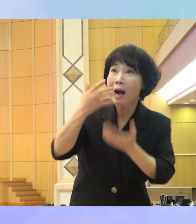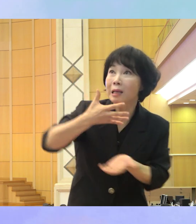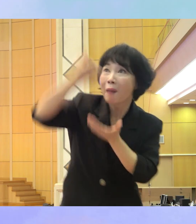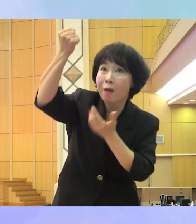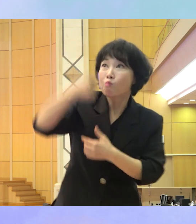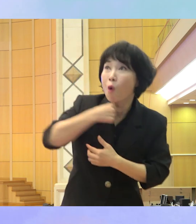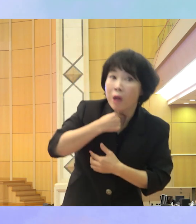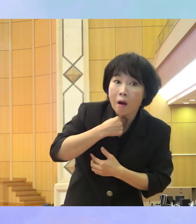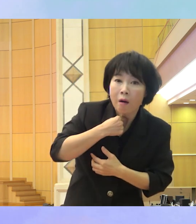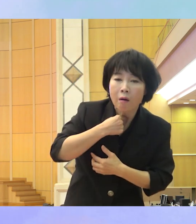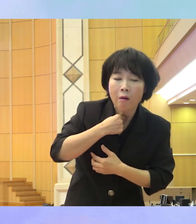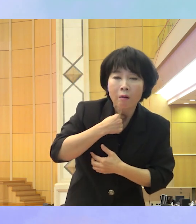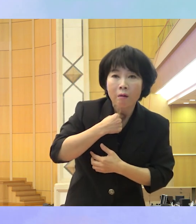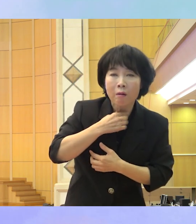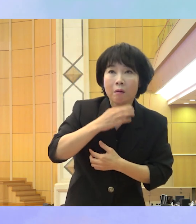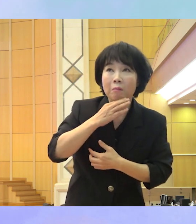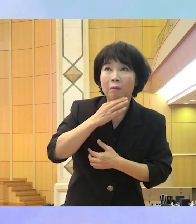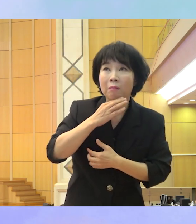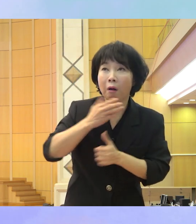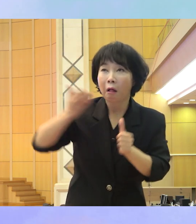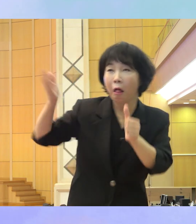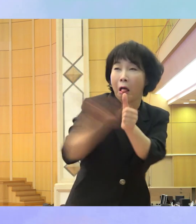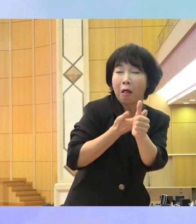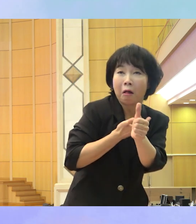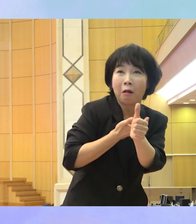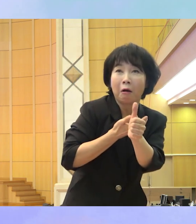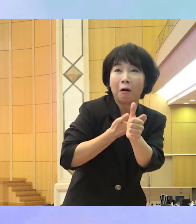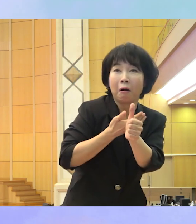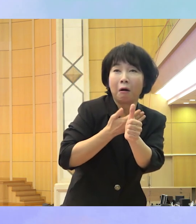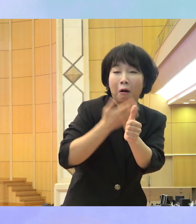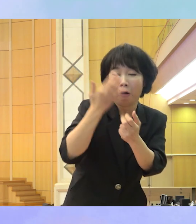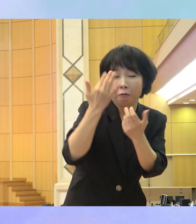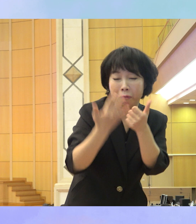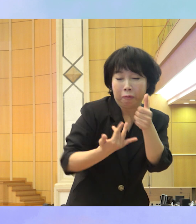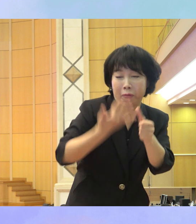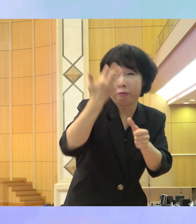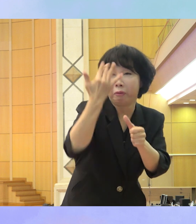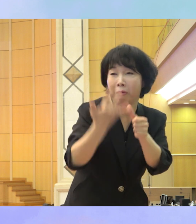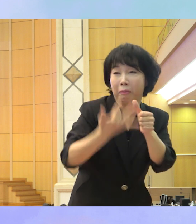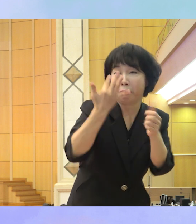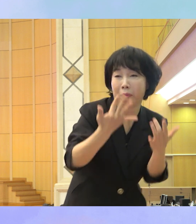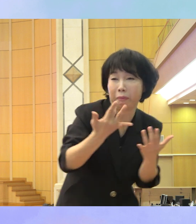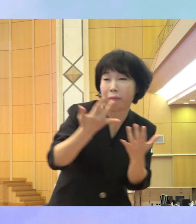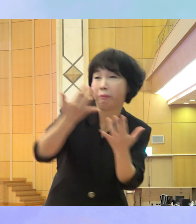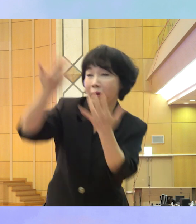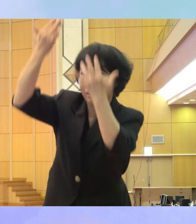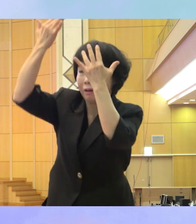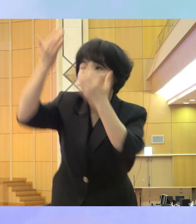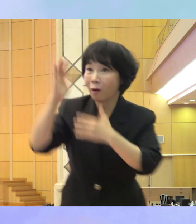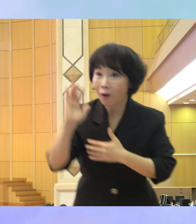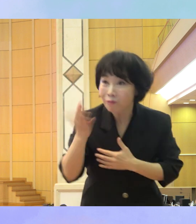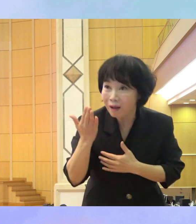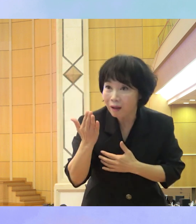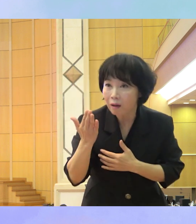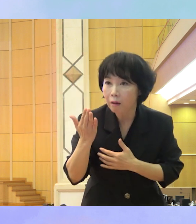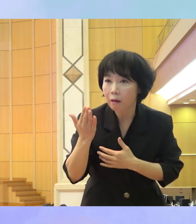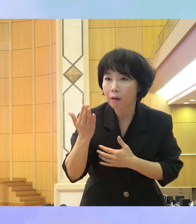목베임을 당하고 장작불에 태워져서 하나님 앞에 제물로 드려지는구나.